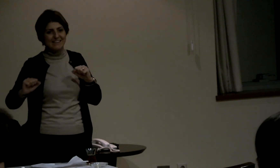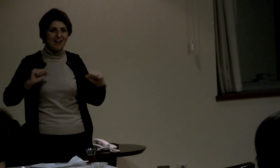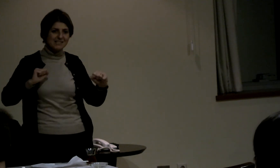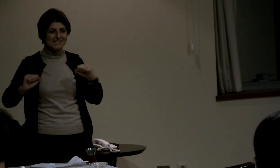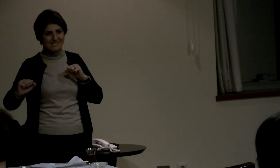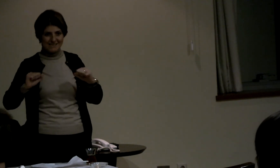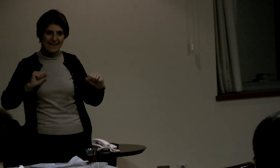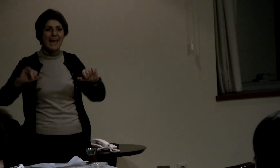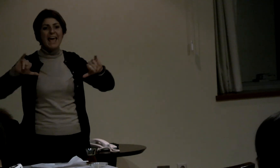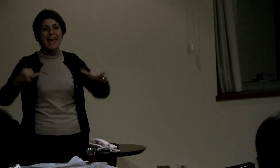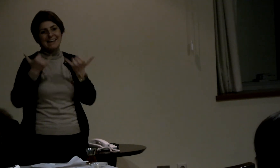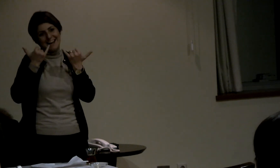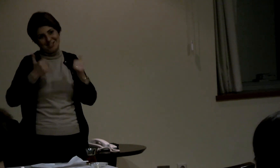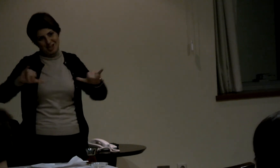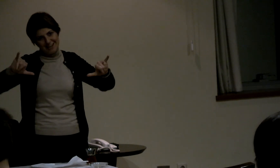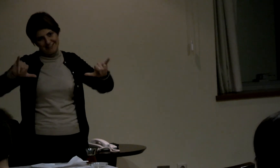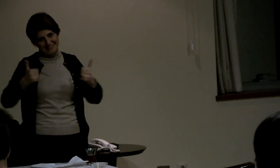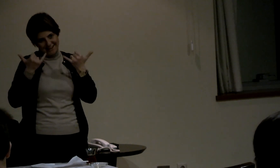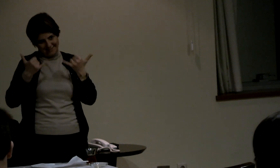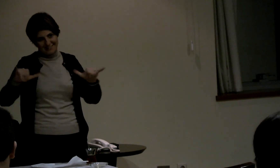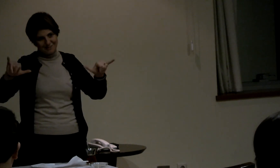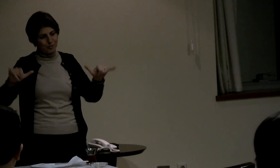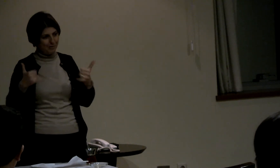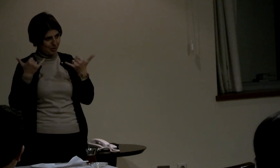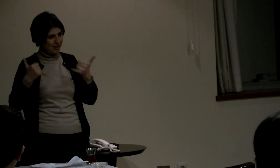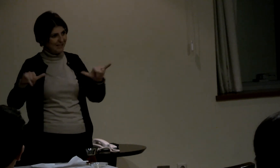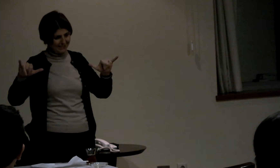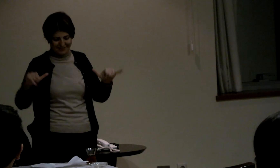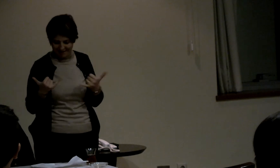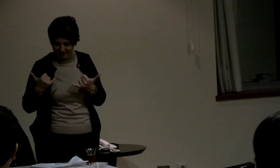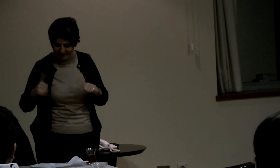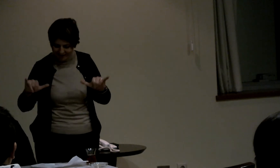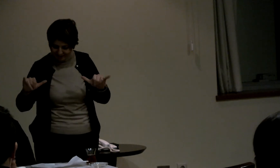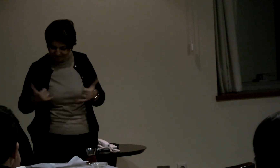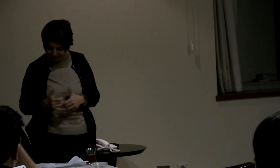dans. Eğlence. Zaten söylemiştik. Aynen.